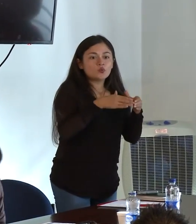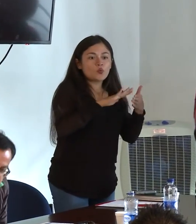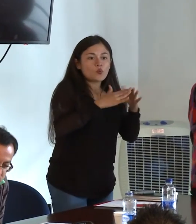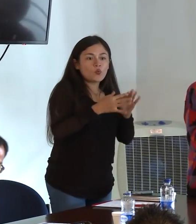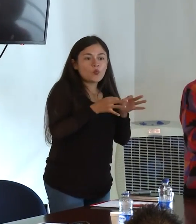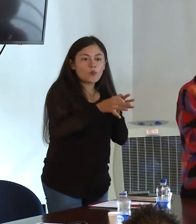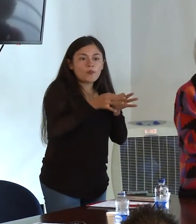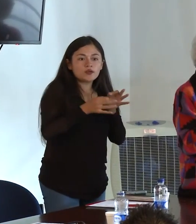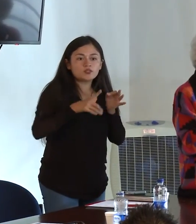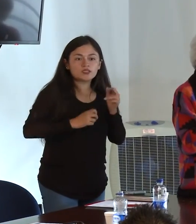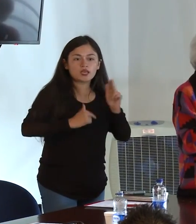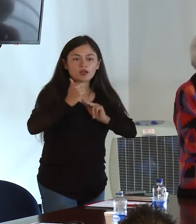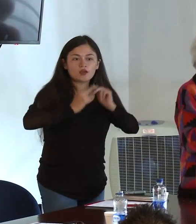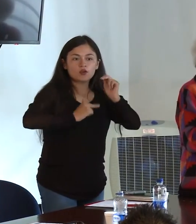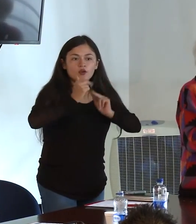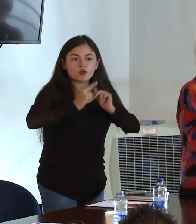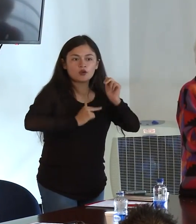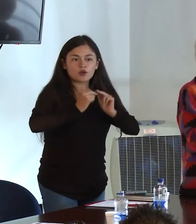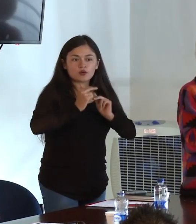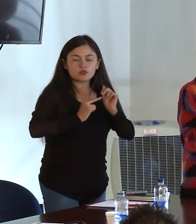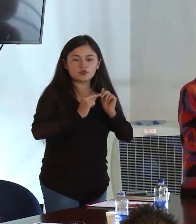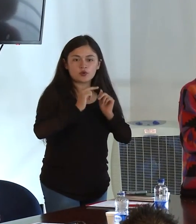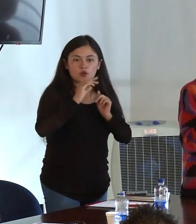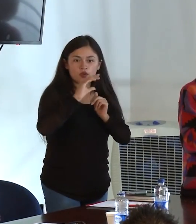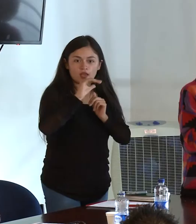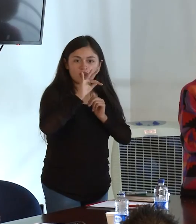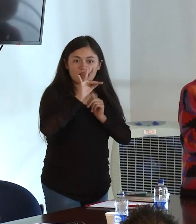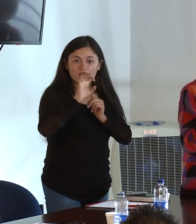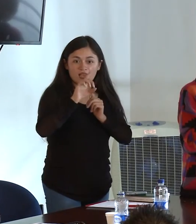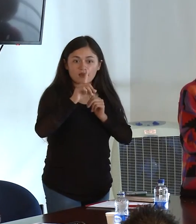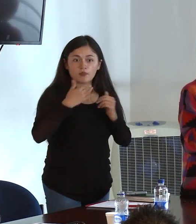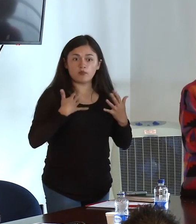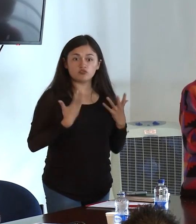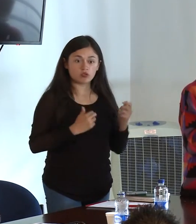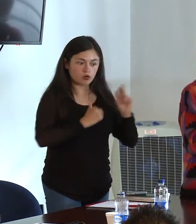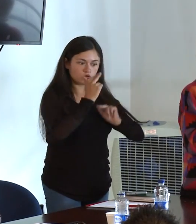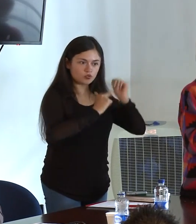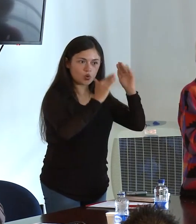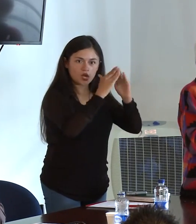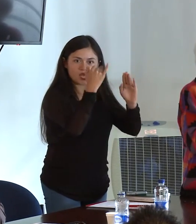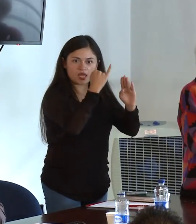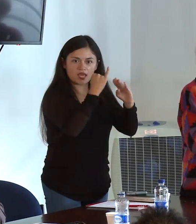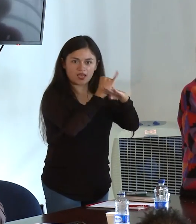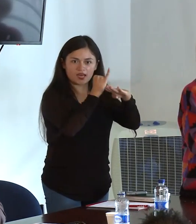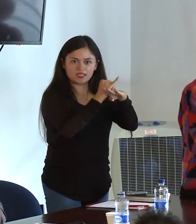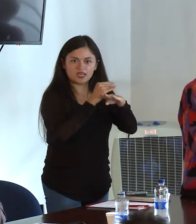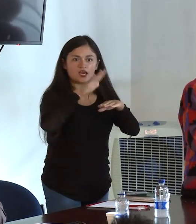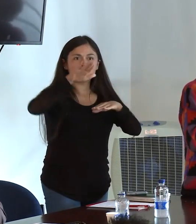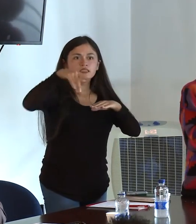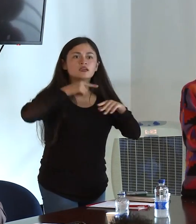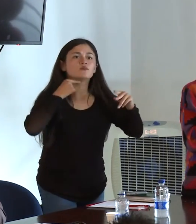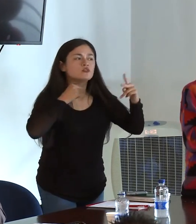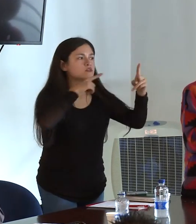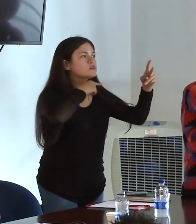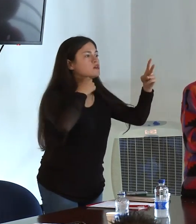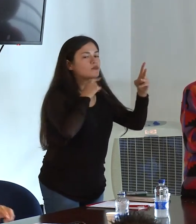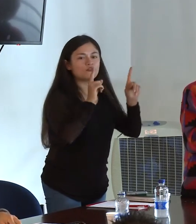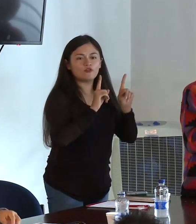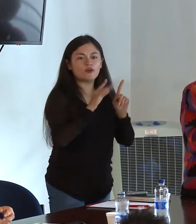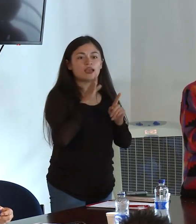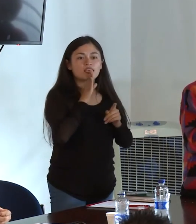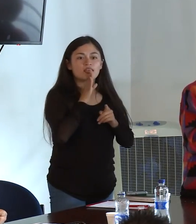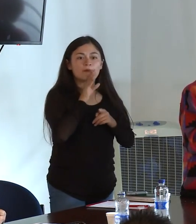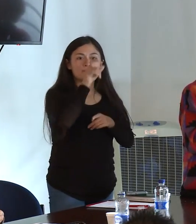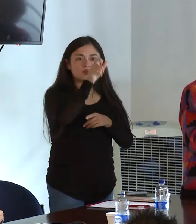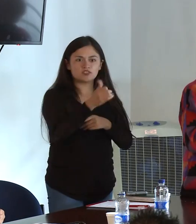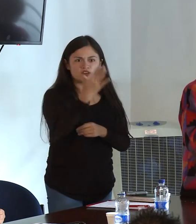su catedral, no llamaba al obispo, ni a los curas, ni a los clérigos. Llamaba era al maestro de catedrales,